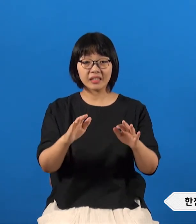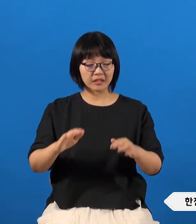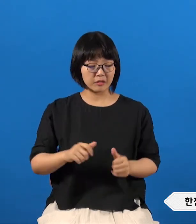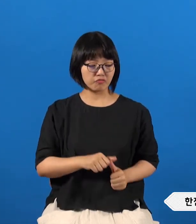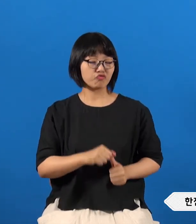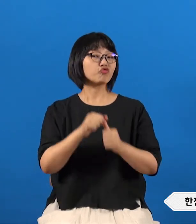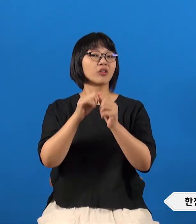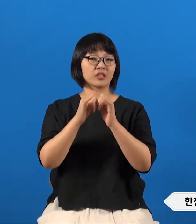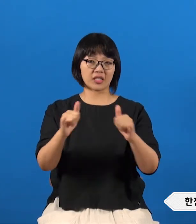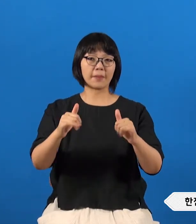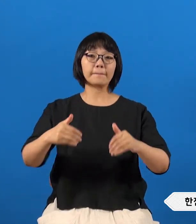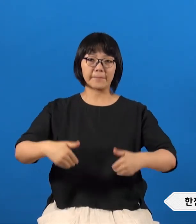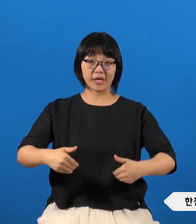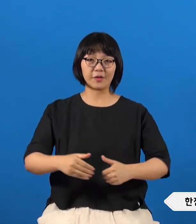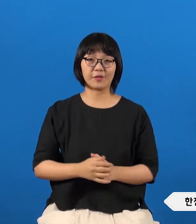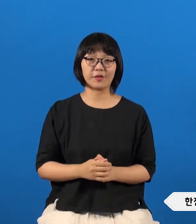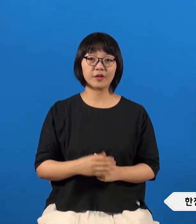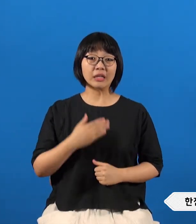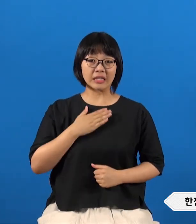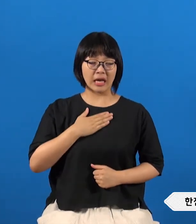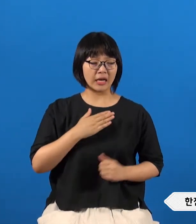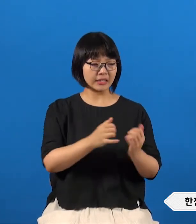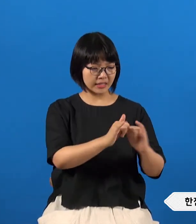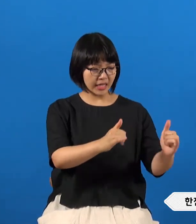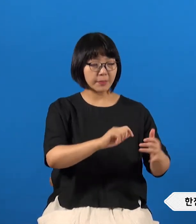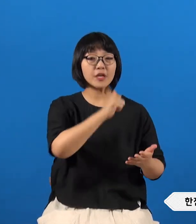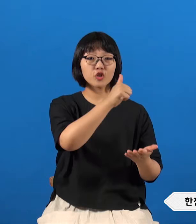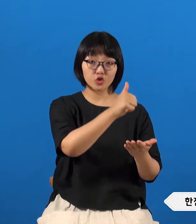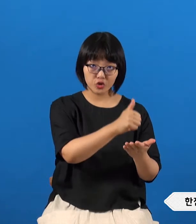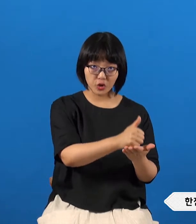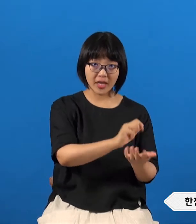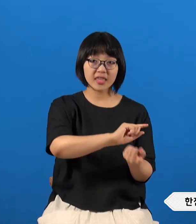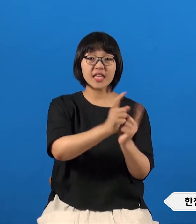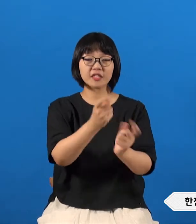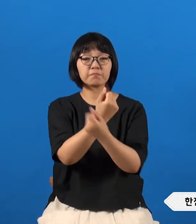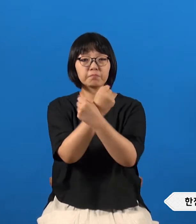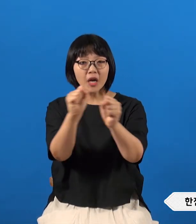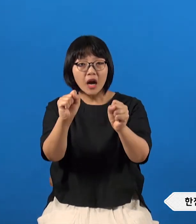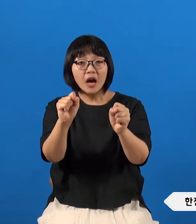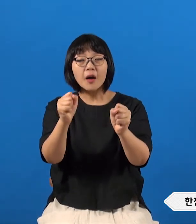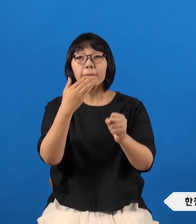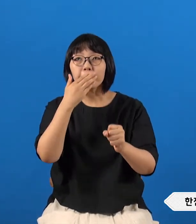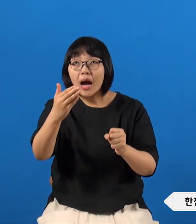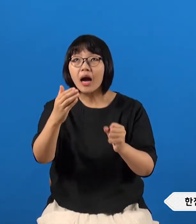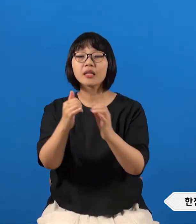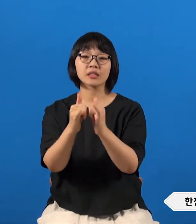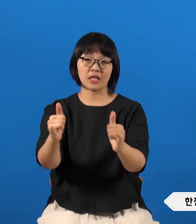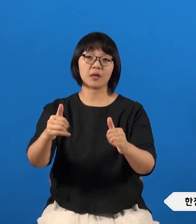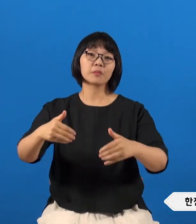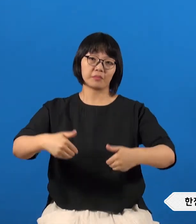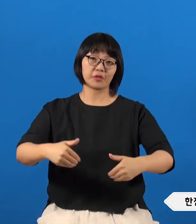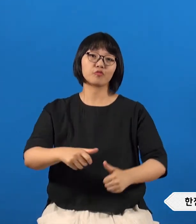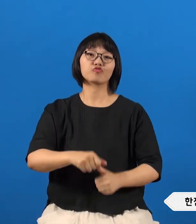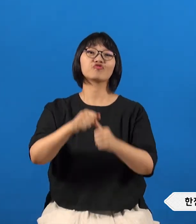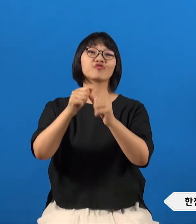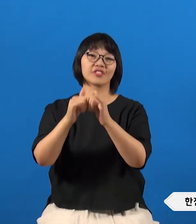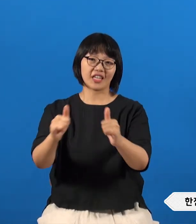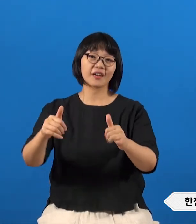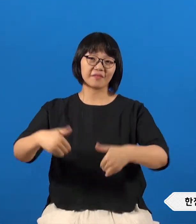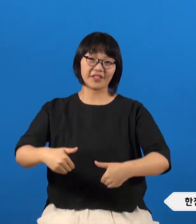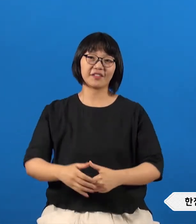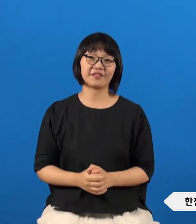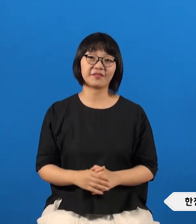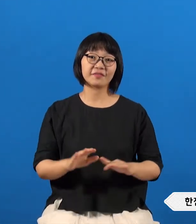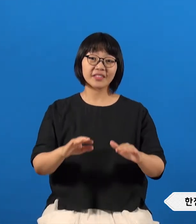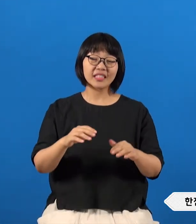구원자가 있어야 합니다. 우리의 죄를 대신 속해줄 수 있는 구원자가 있어야 됩니다. 성철 스님